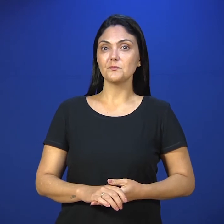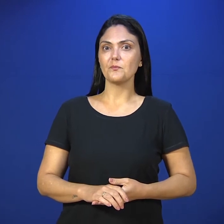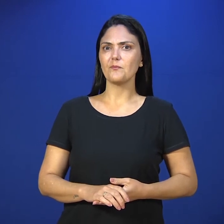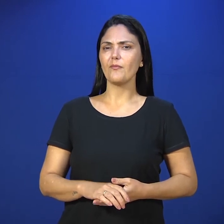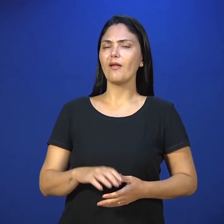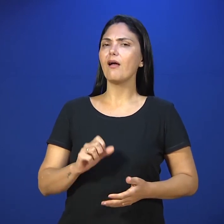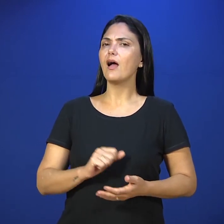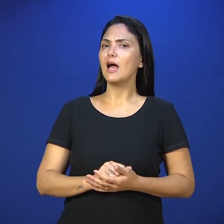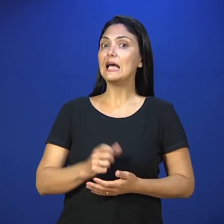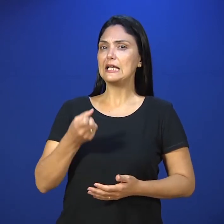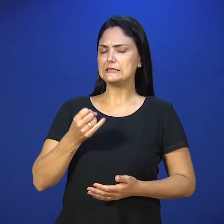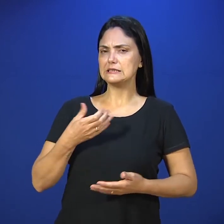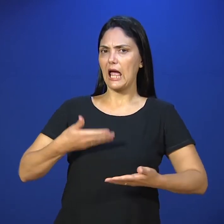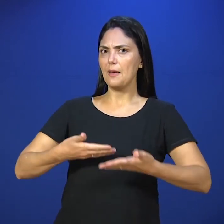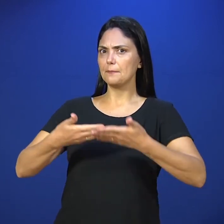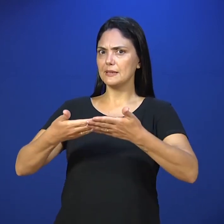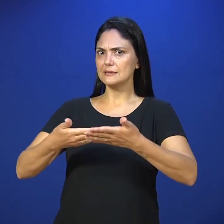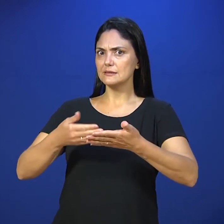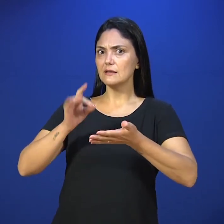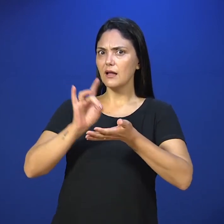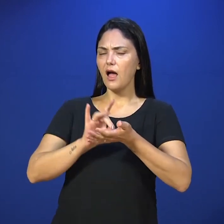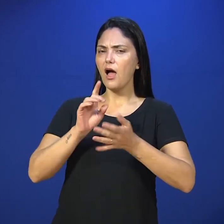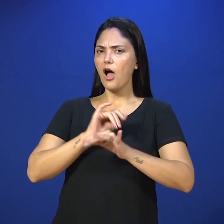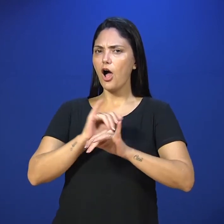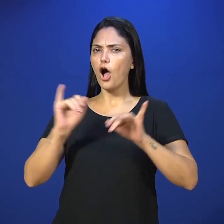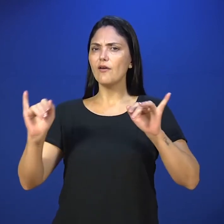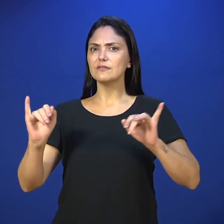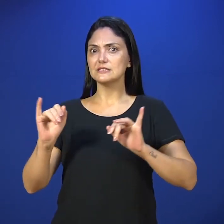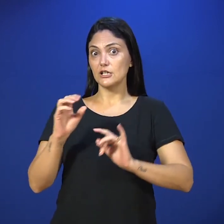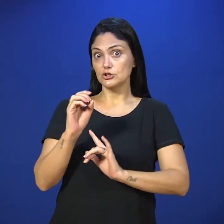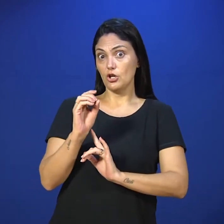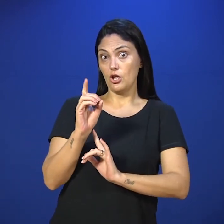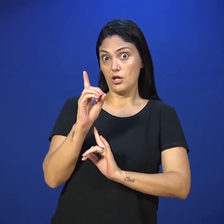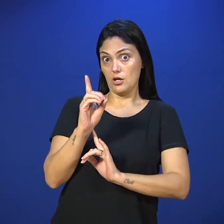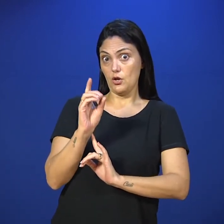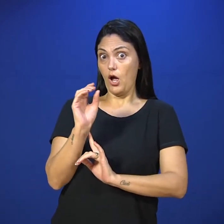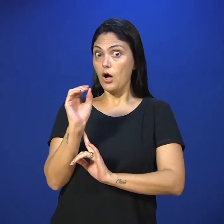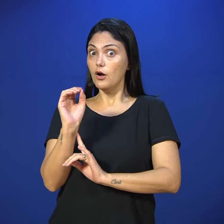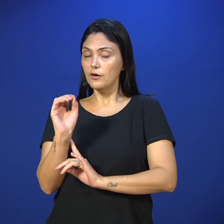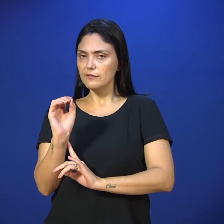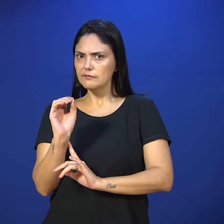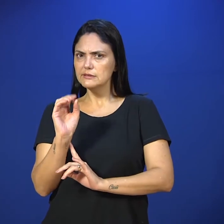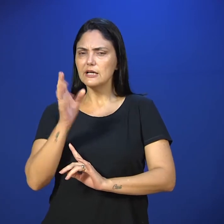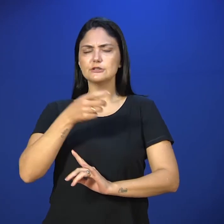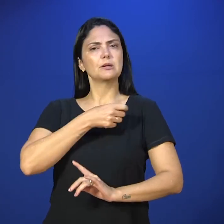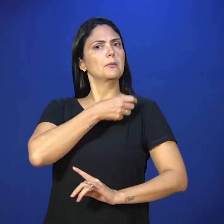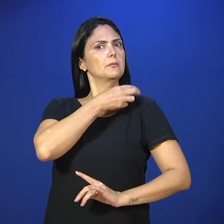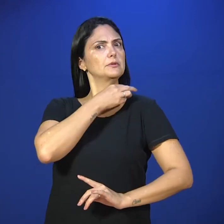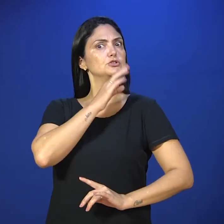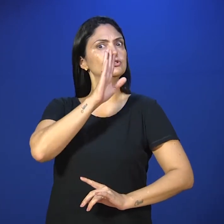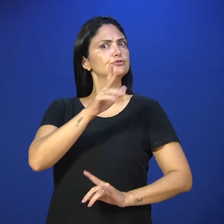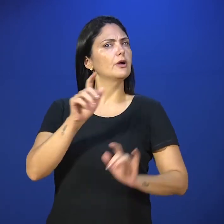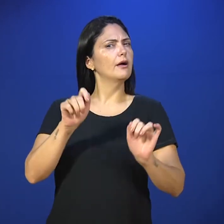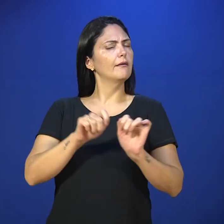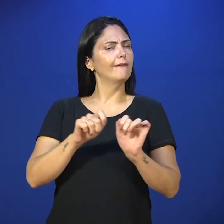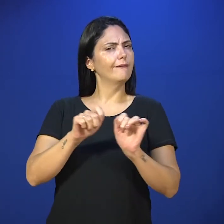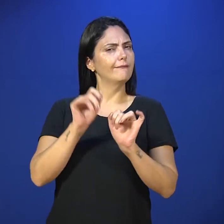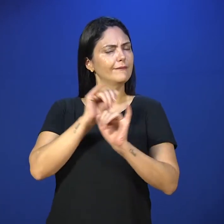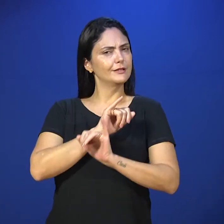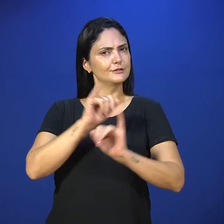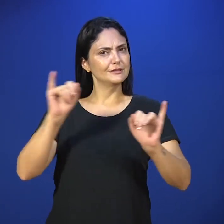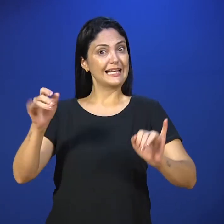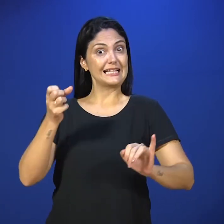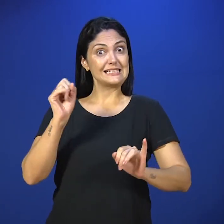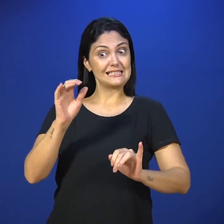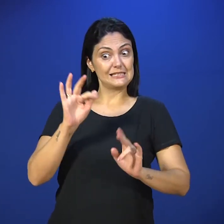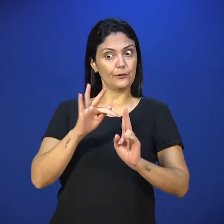14.1.8.1. Apresentar publicação no Diário Oficial da conclusão do curso para os casos em que essa publicação